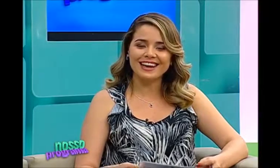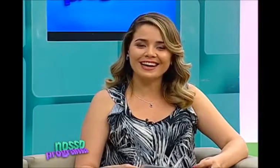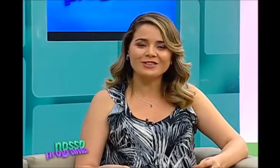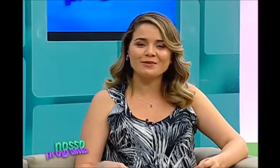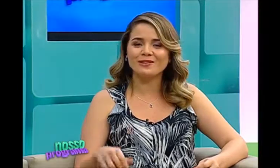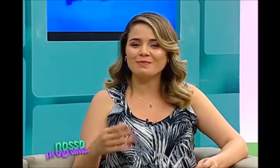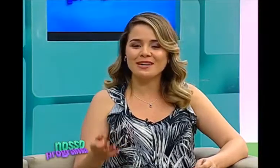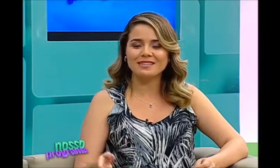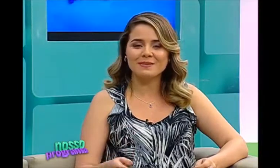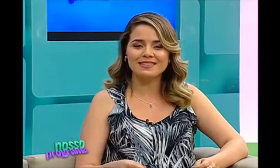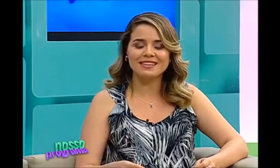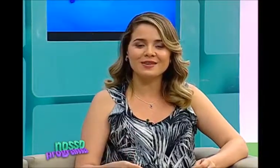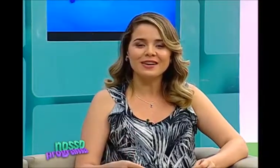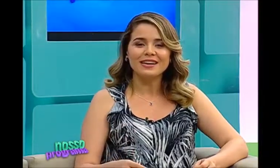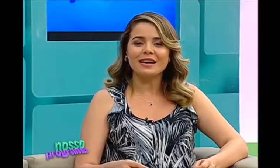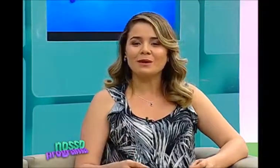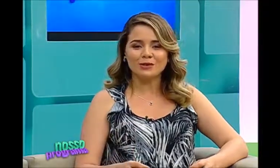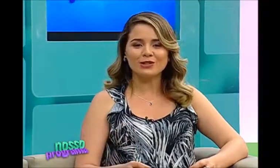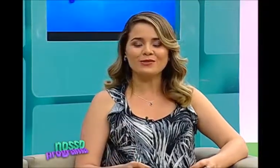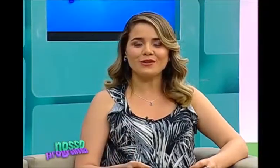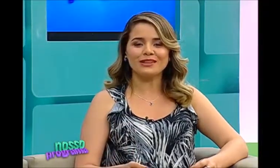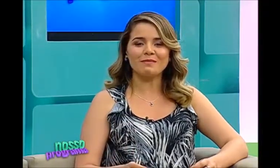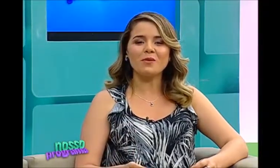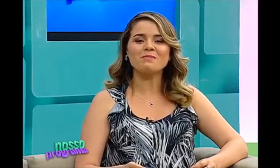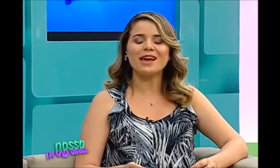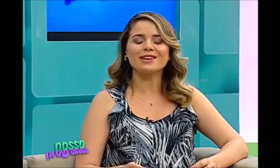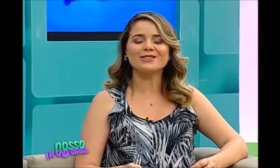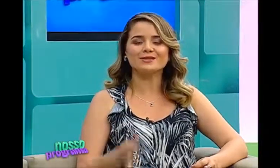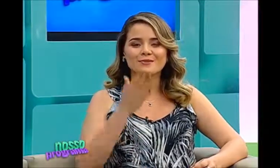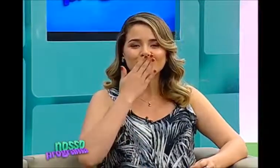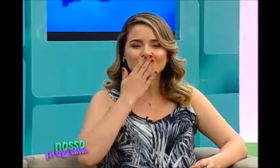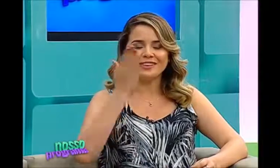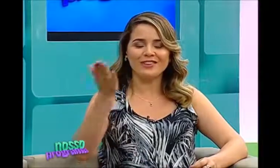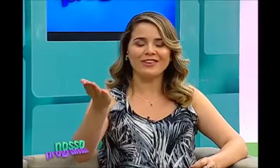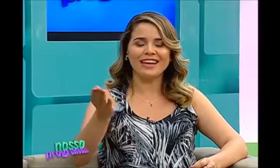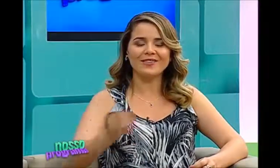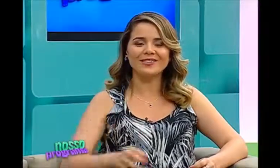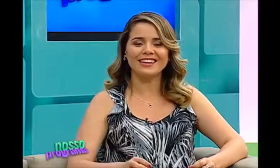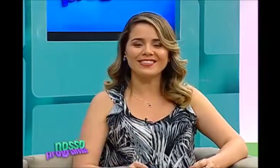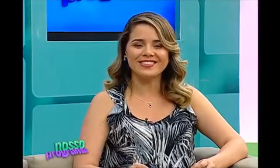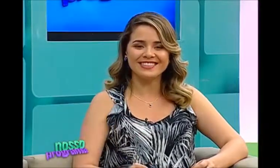tarde, pela sua participação. E amanhã eu tô de volta, tá bom? Um beijo e fiquem com Deus.